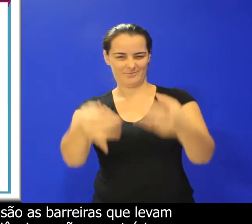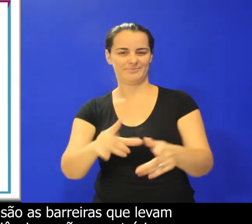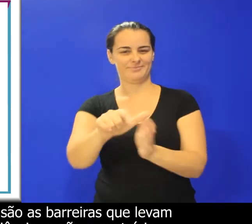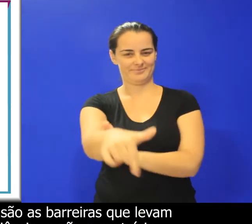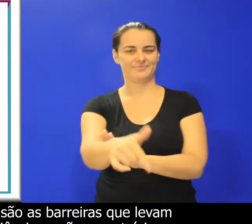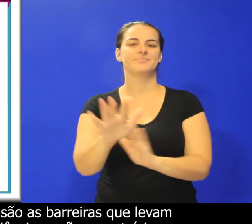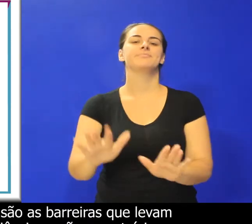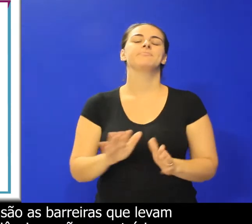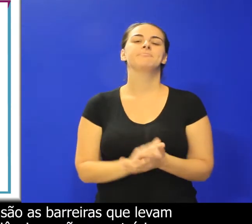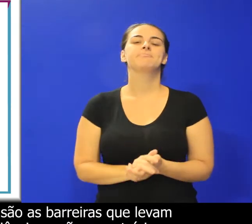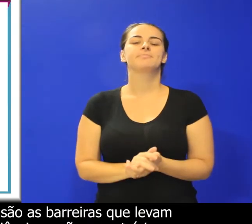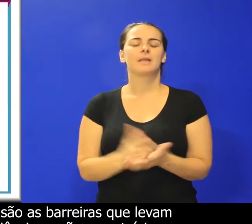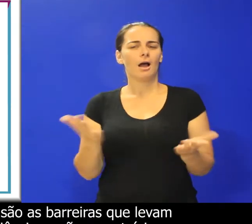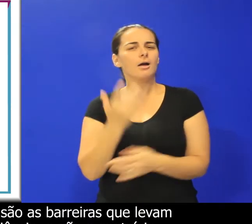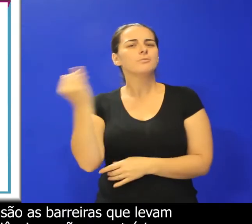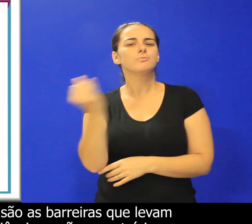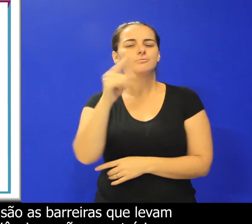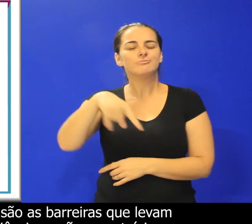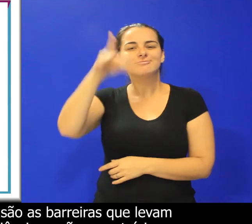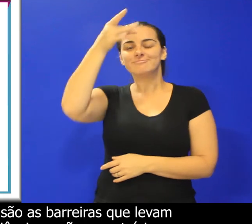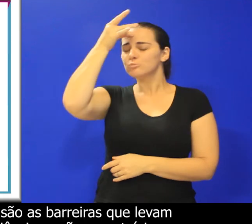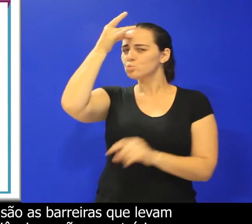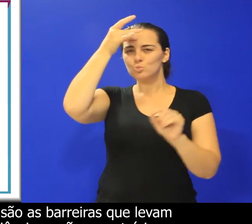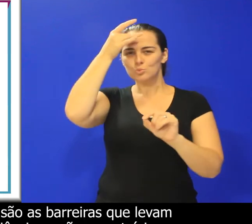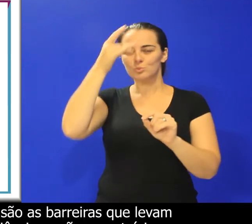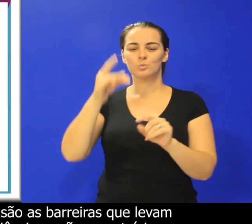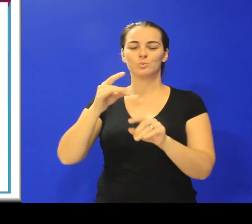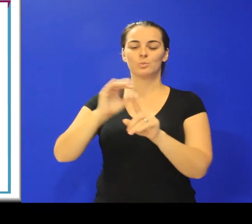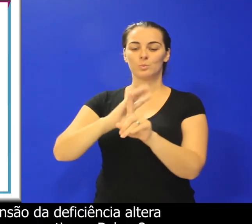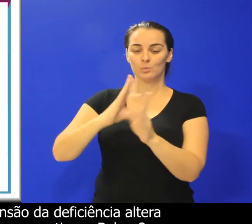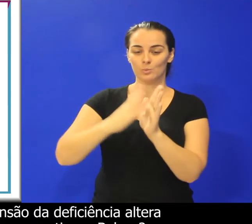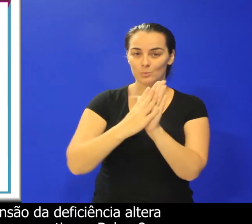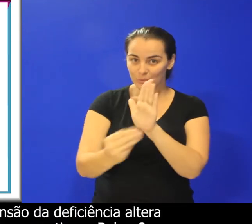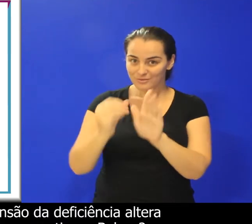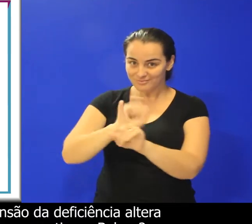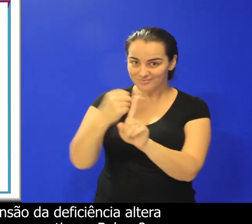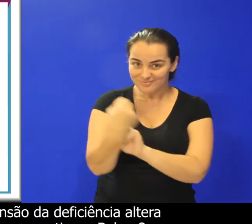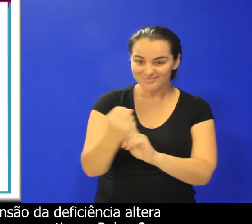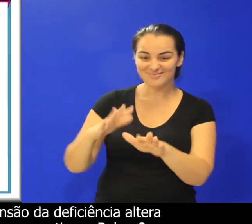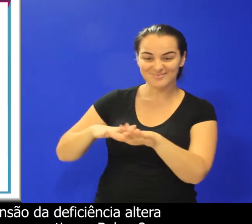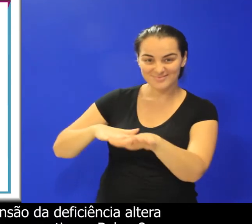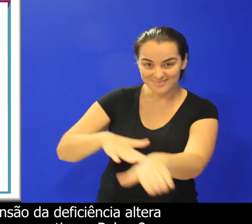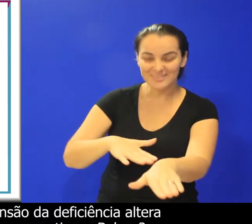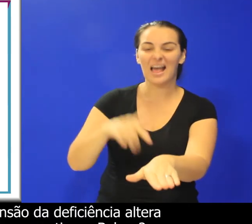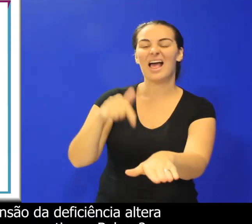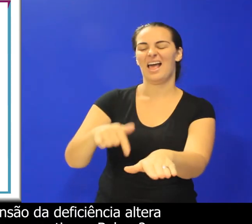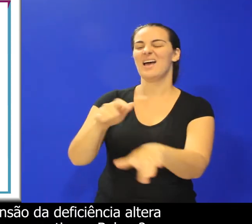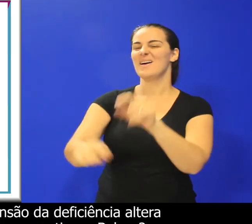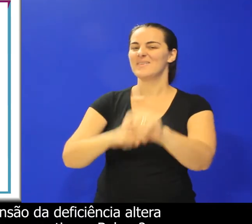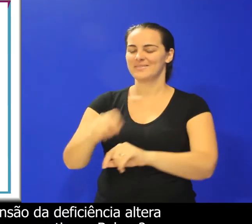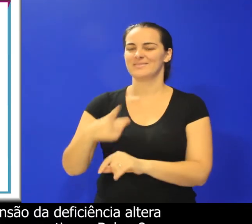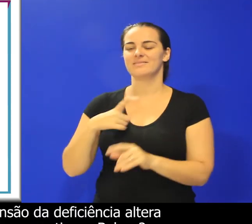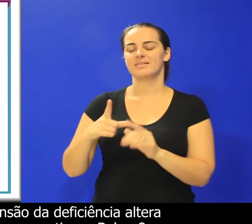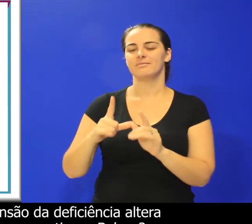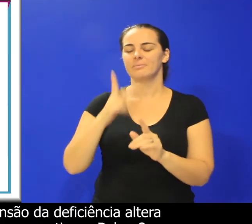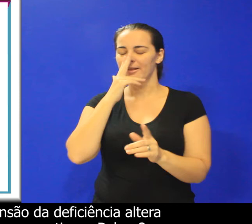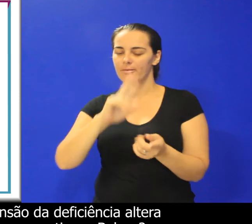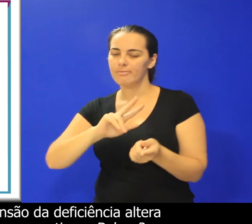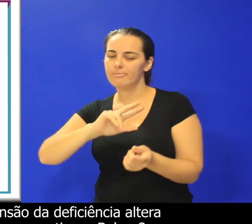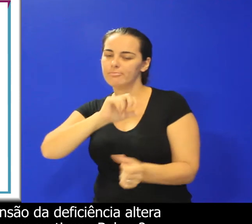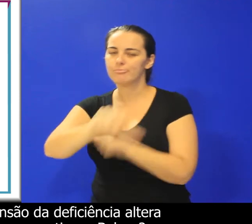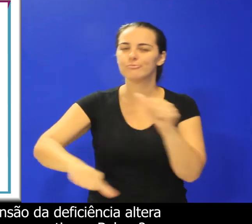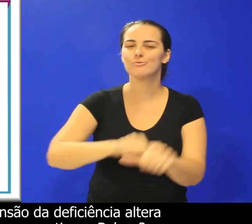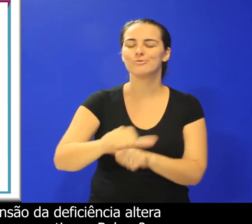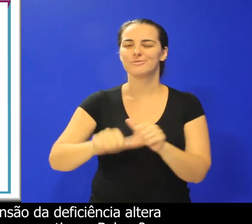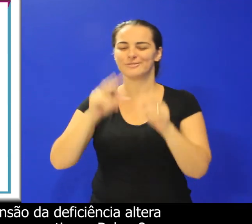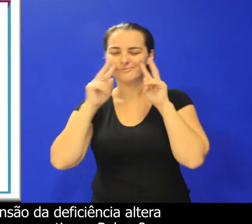que são as barreiras que levam à experiência da deficiência, e não o contrário. Mudar nossa compreensão da deficiência altera drasticamente as